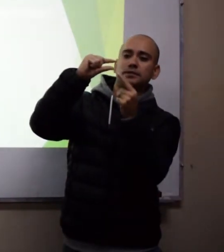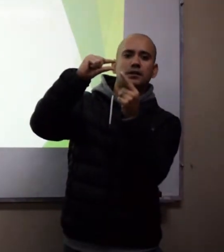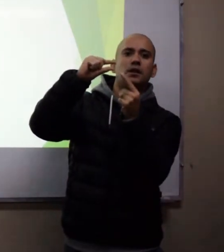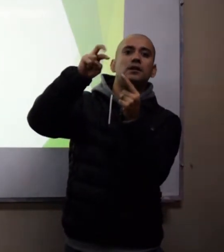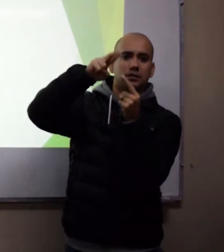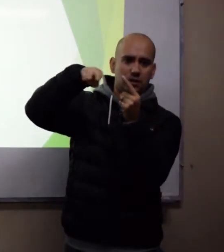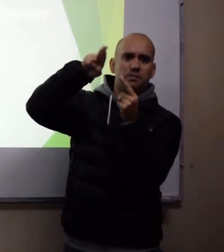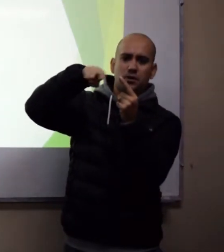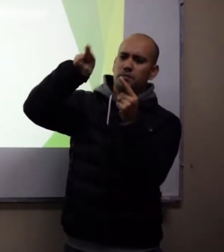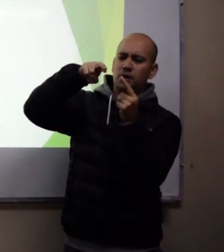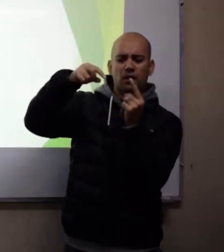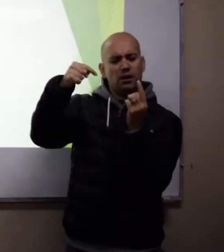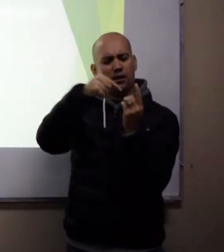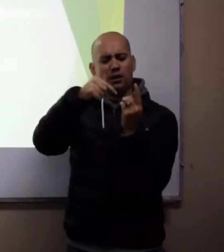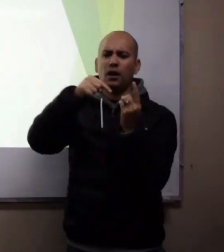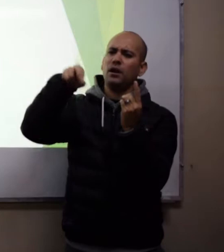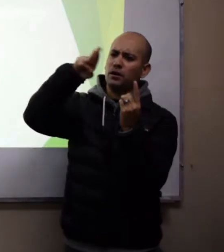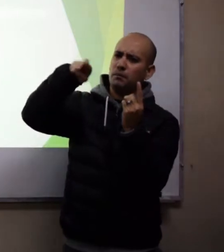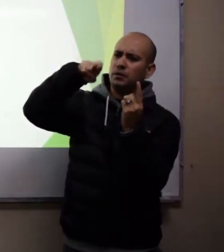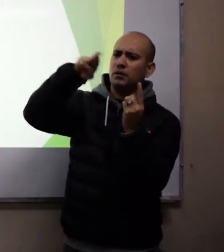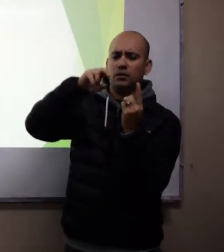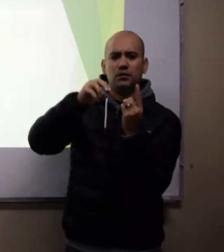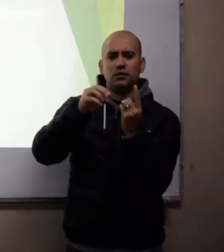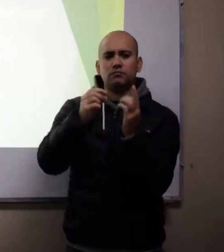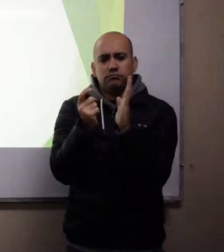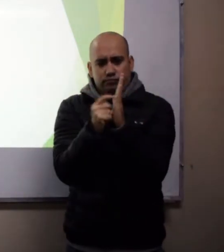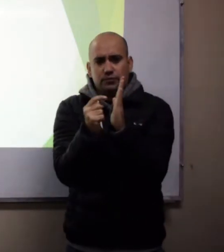base y multiplicarlas.